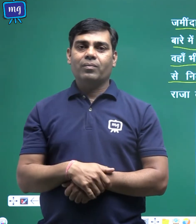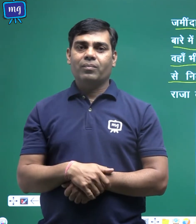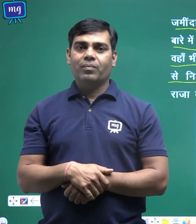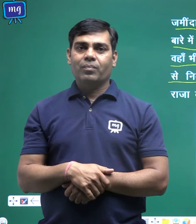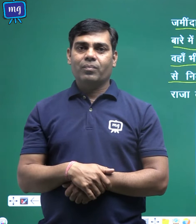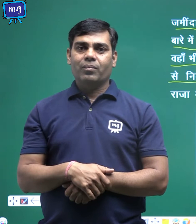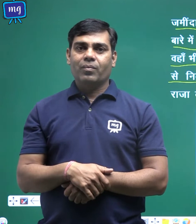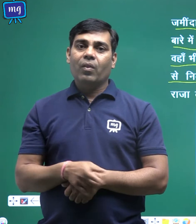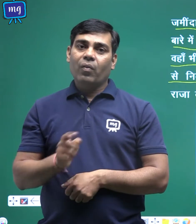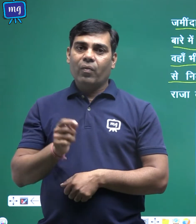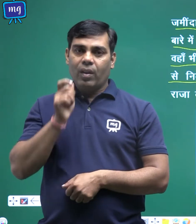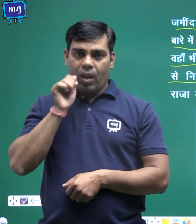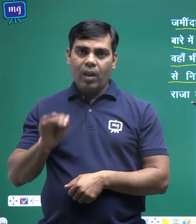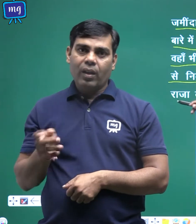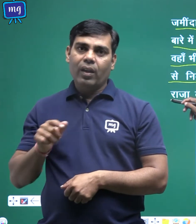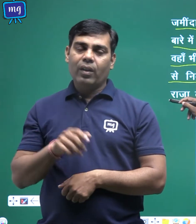फिर लड़के ने